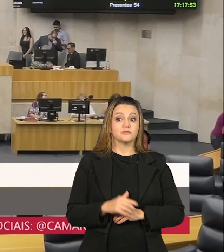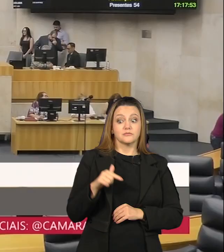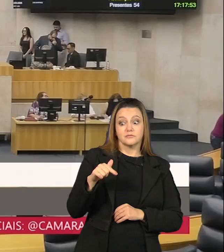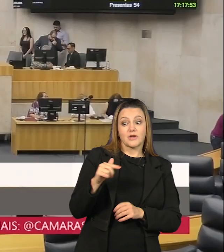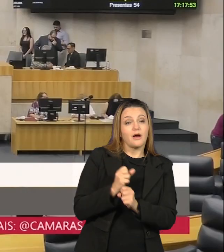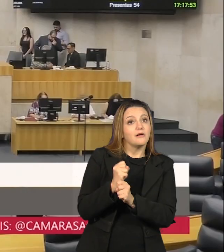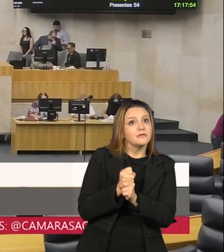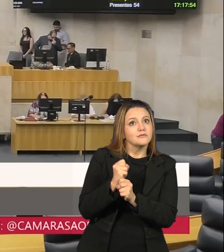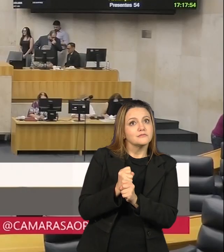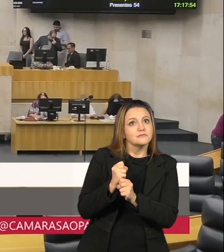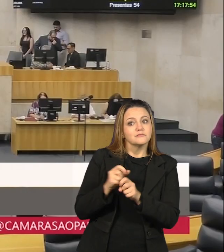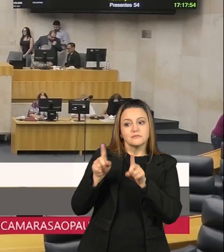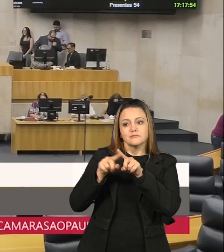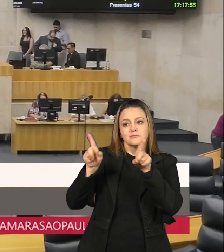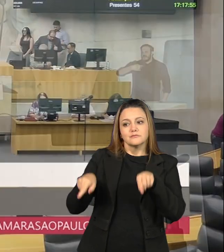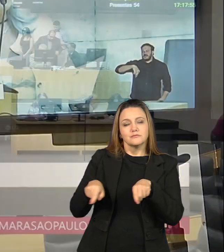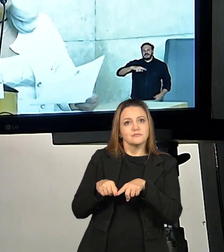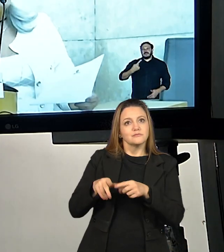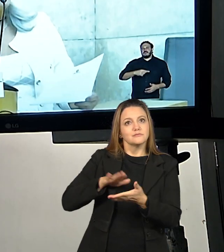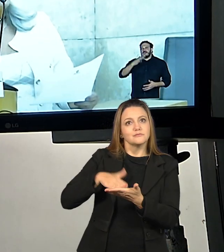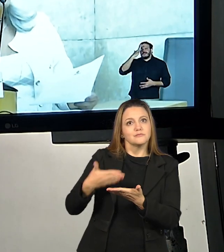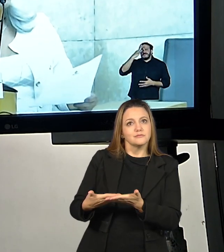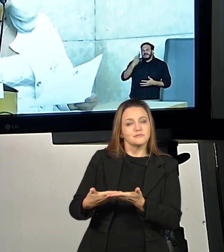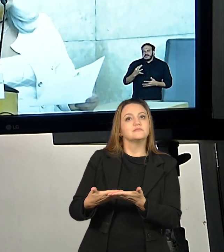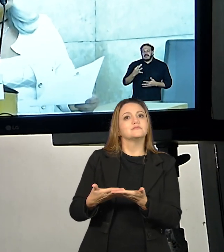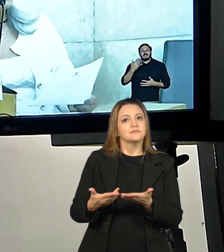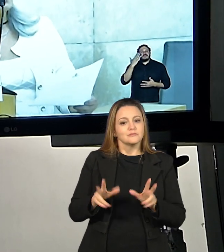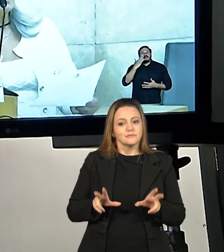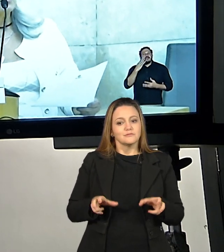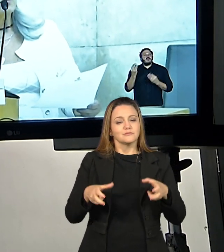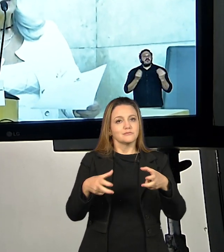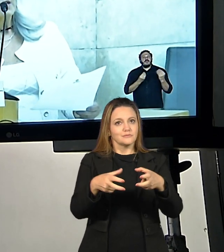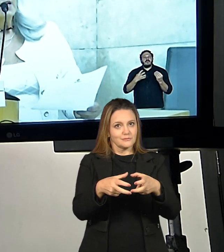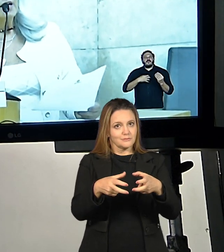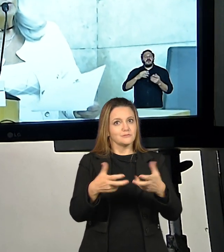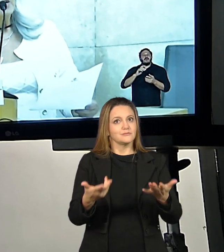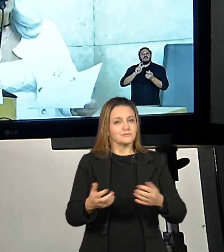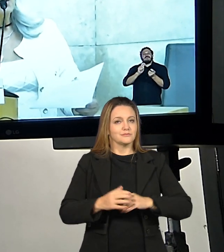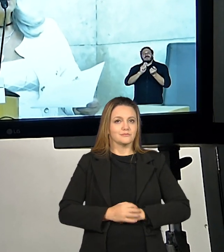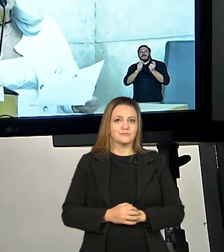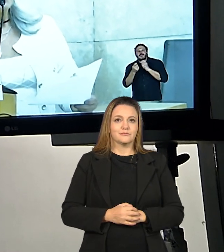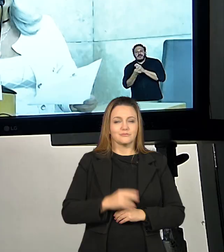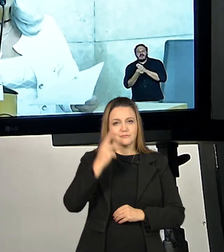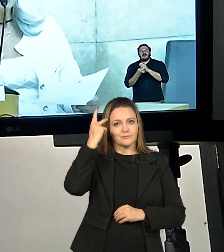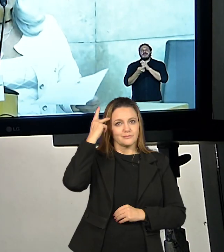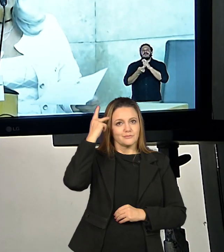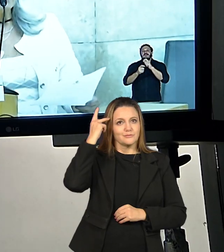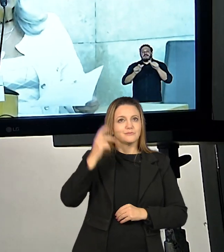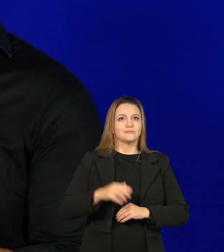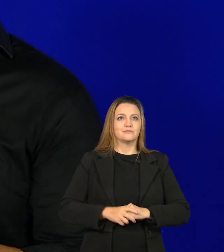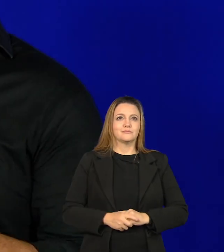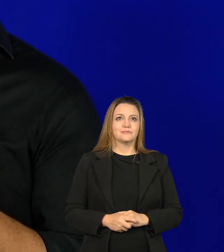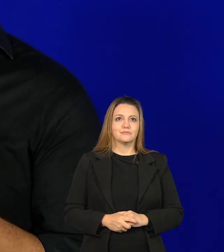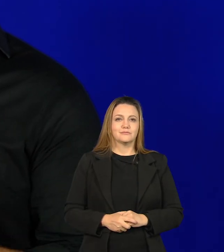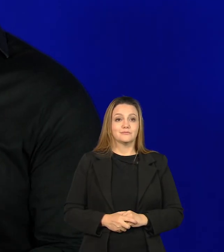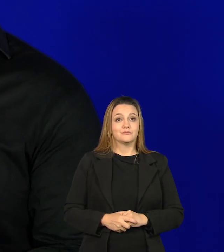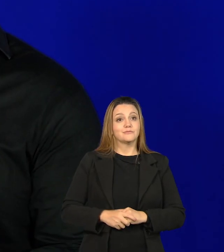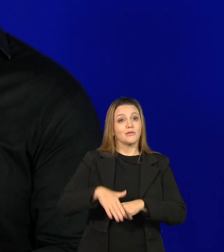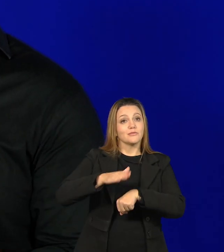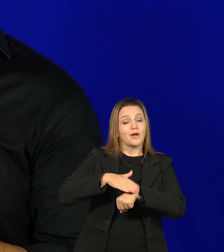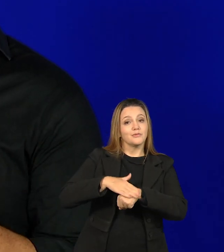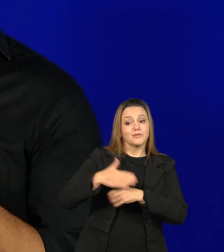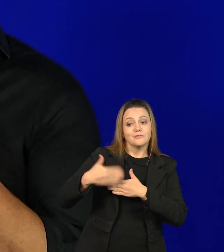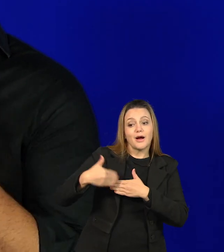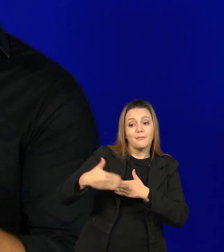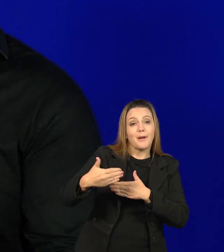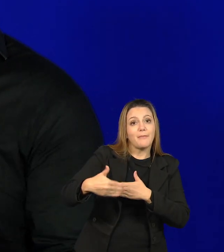há 7 anos aparece no cantinho da tela, traduzindo as sessões plenárias da Câmara Municipal de São Paulo. Conforme o tempo vai passando,